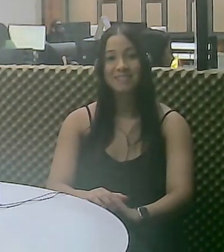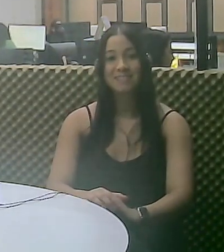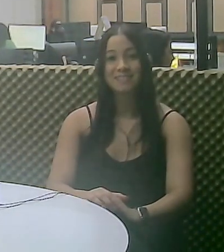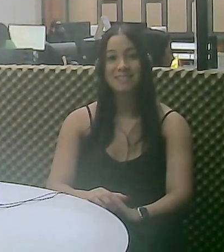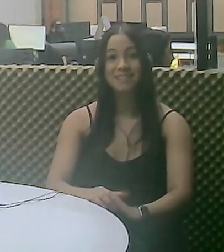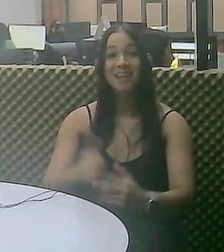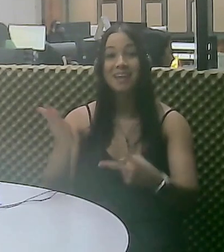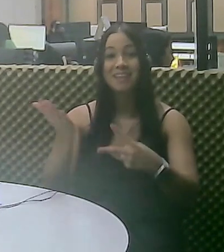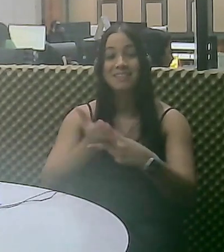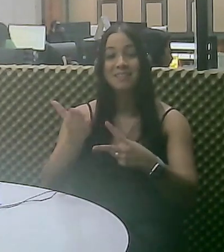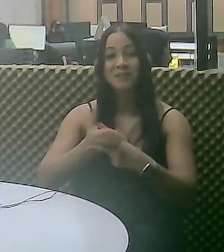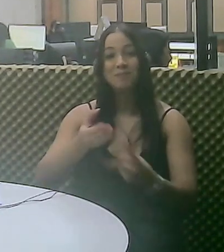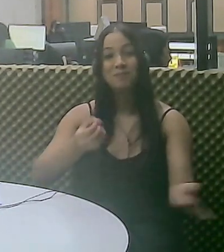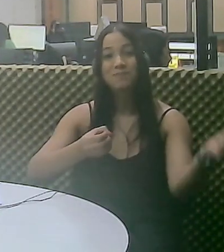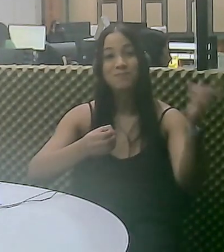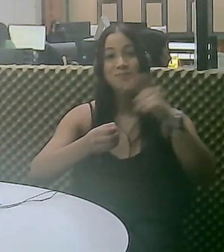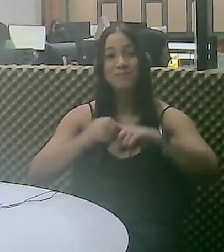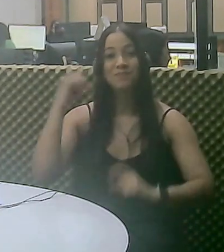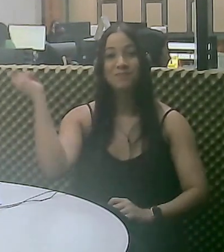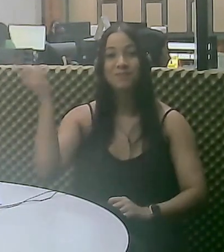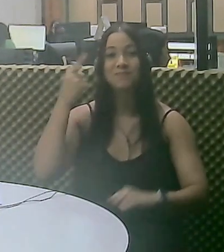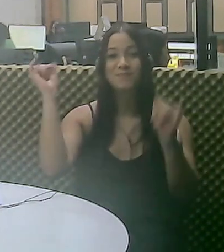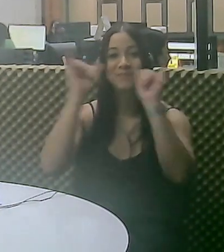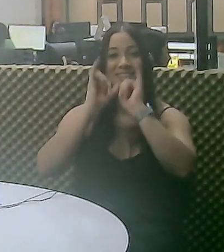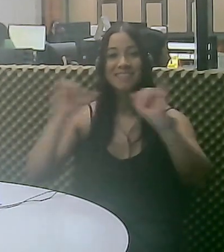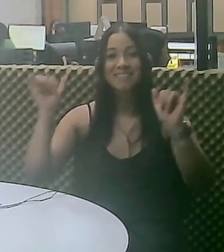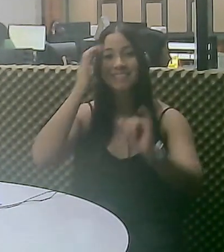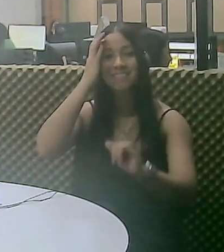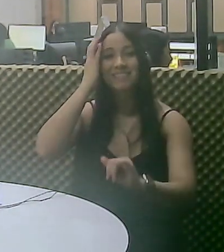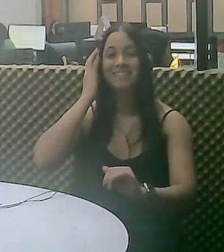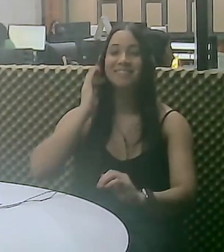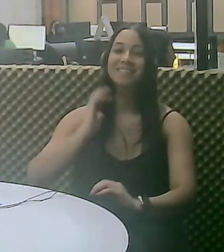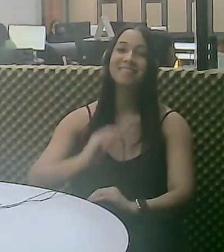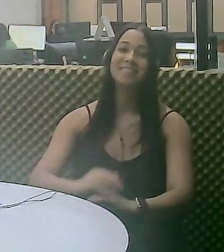Vamos agora a um breve intervalo e na volta tem o giro de notícias.